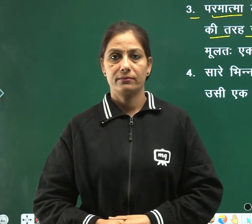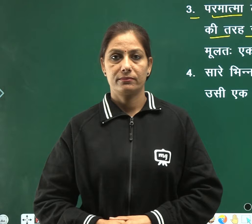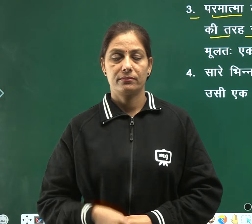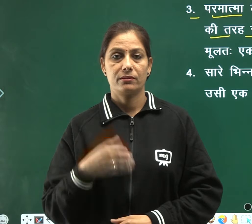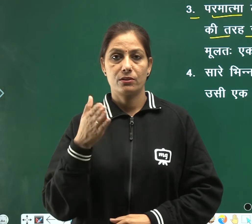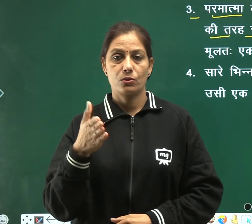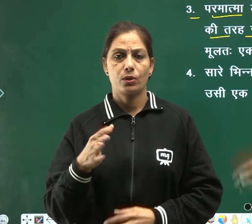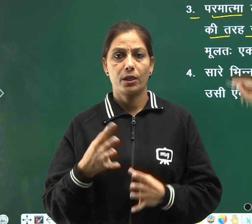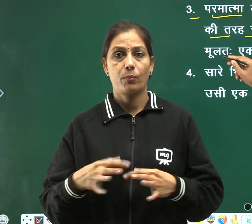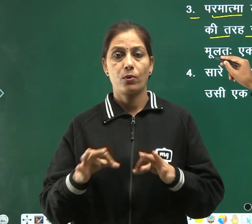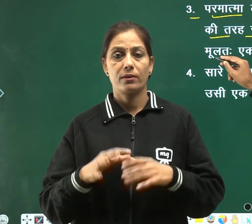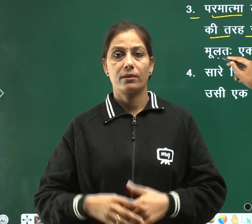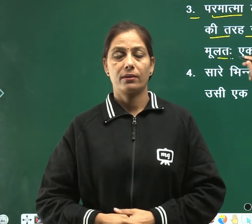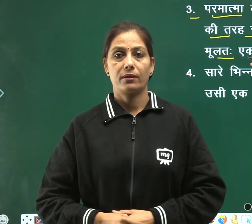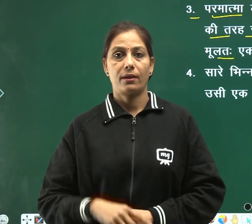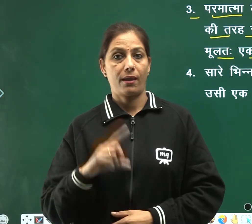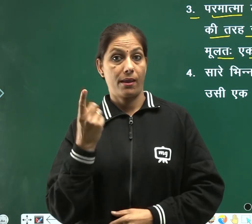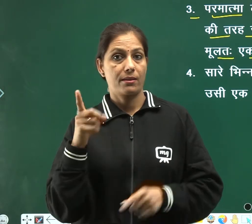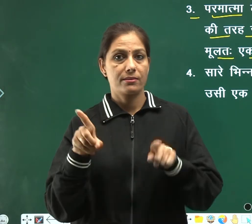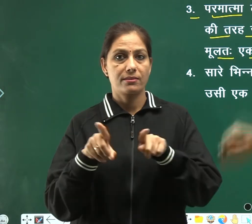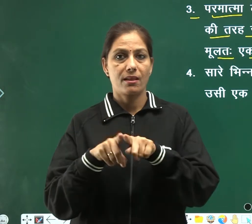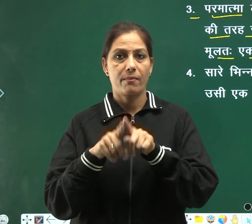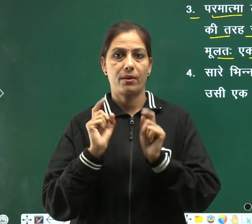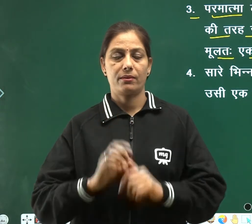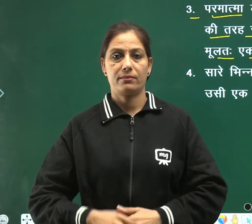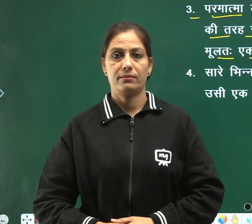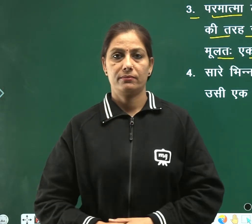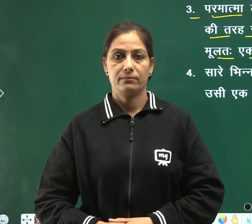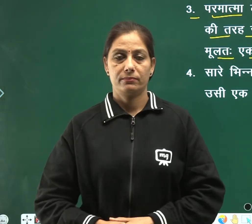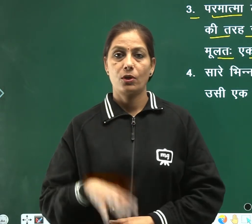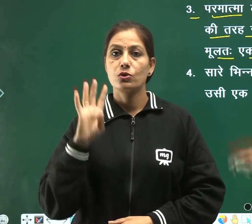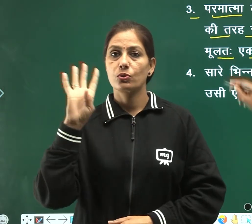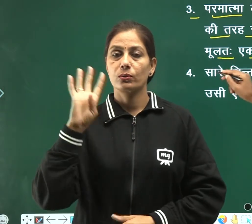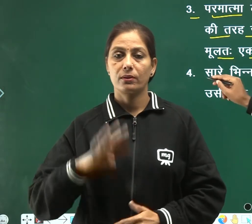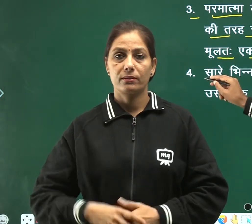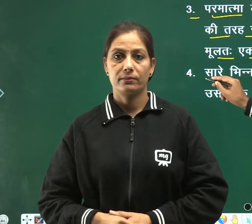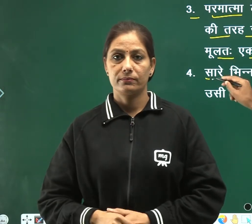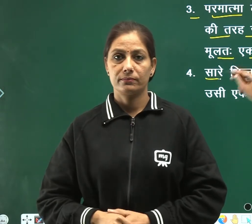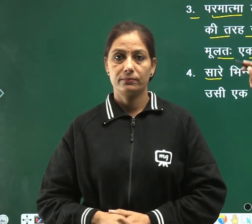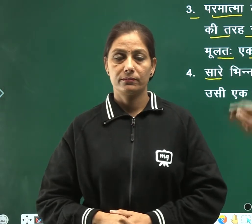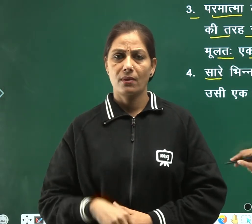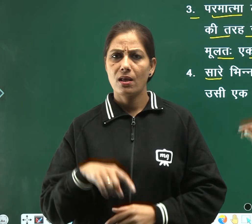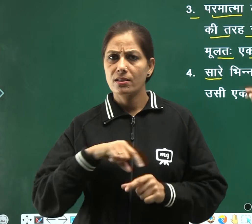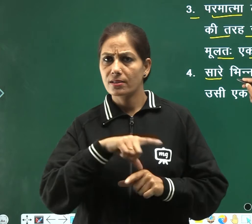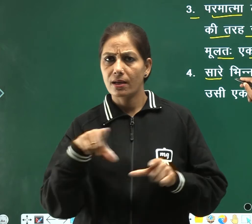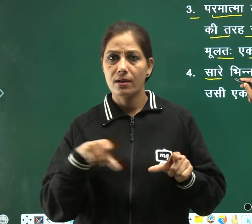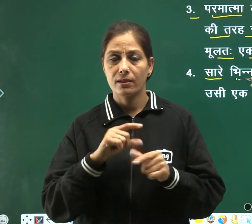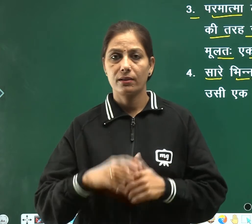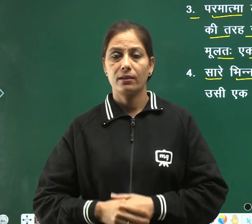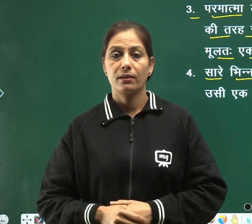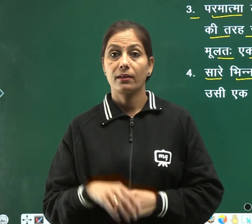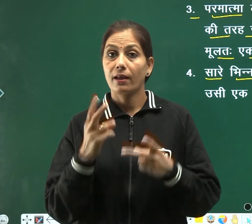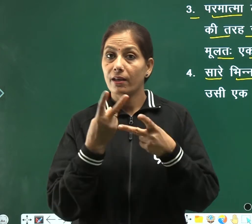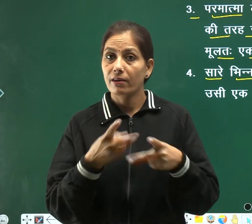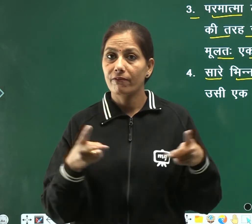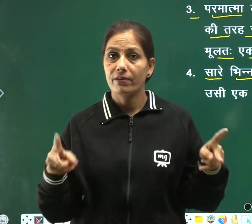जो कि मूलतः एक है। और चौथा, सारे भिन्न